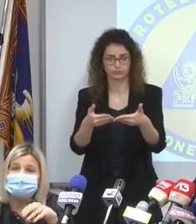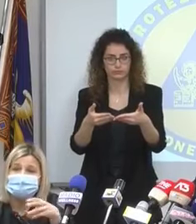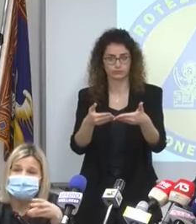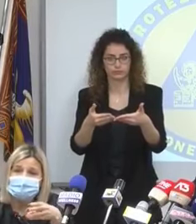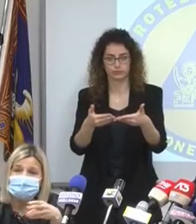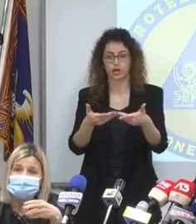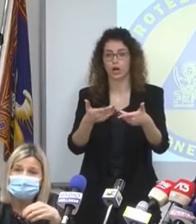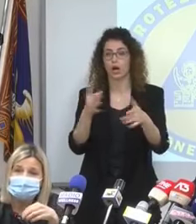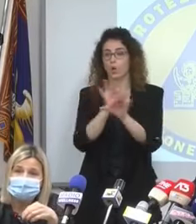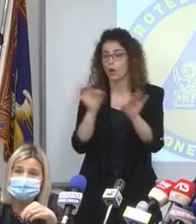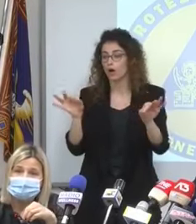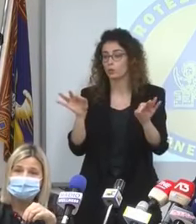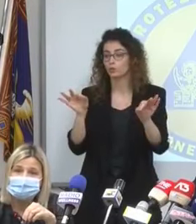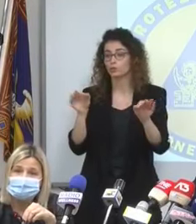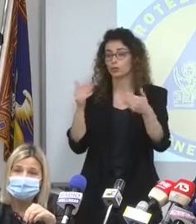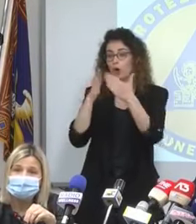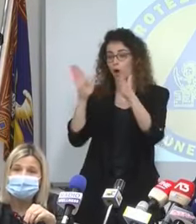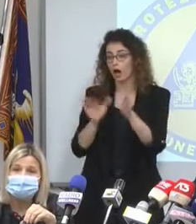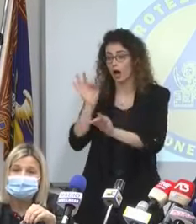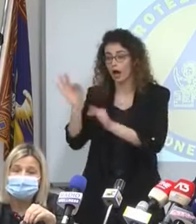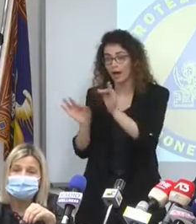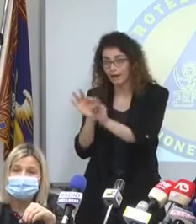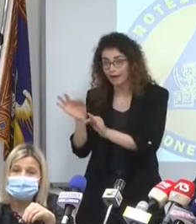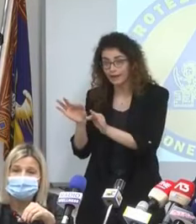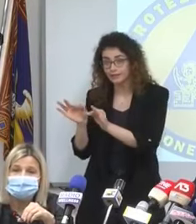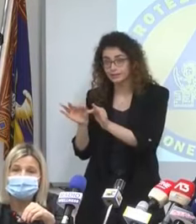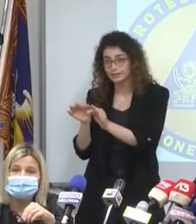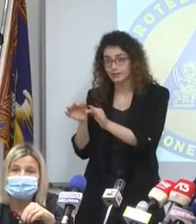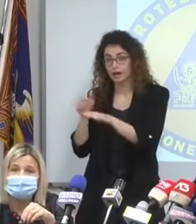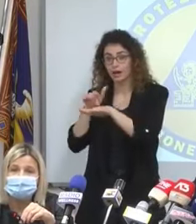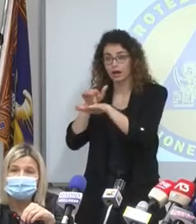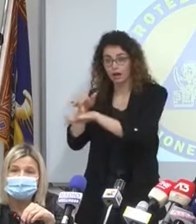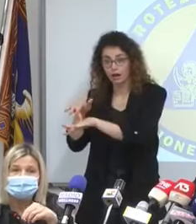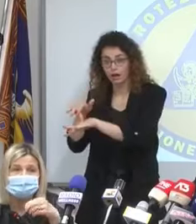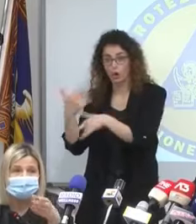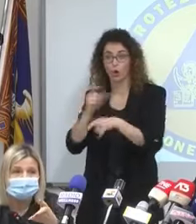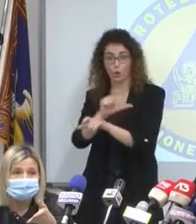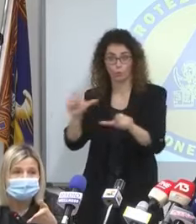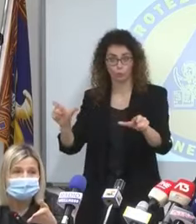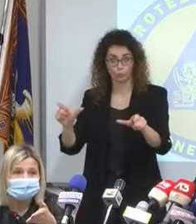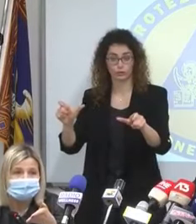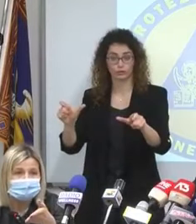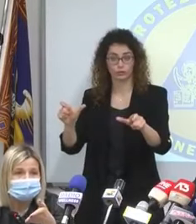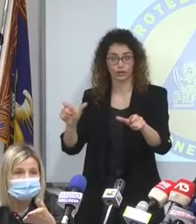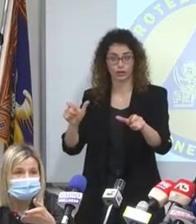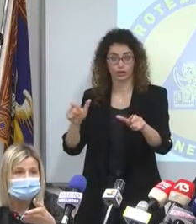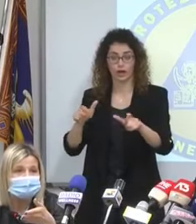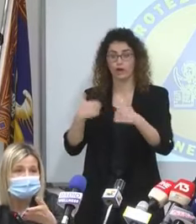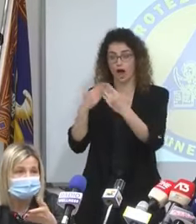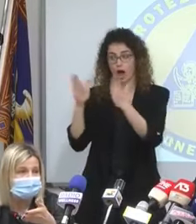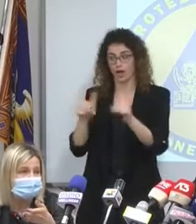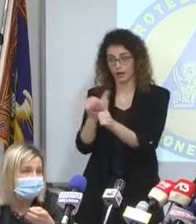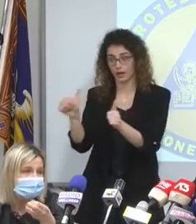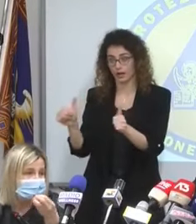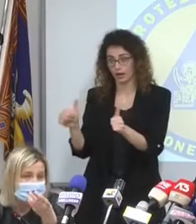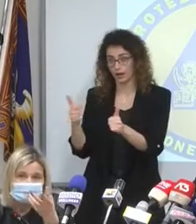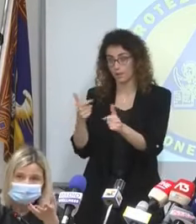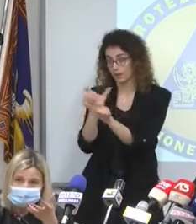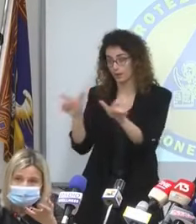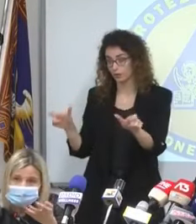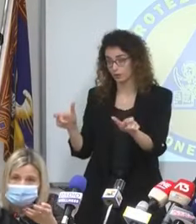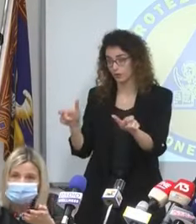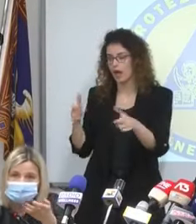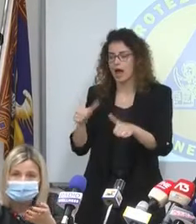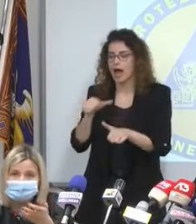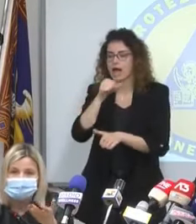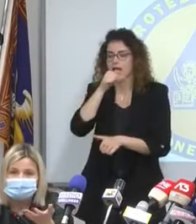so, dell'assistenza domiciliare, che fanno assistenza domiciliare nei comuni, che vanno quindi in casa a fare l'assistenza domiciliare, che ci avevano chiesto, che aveva